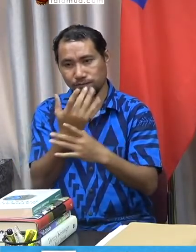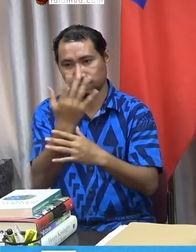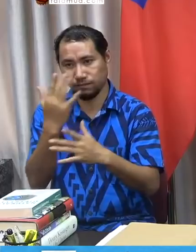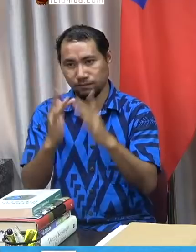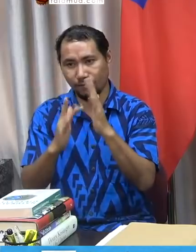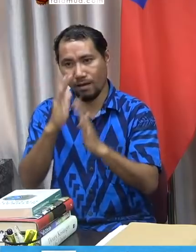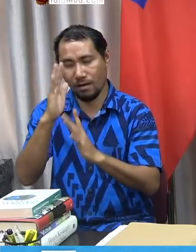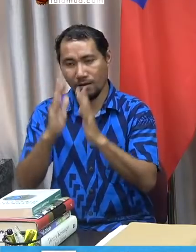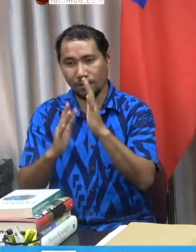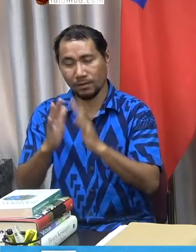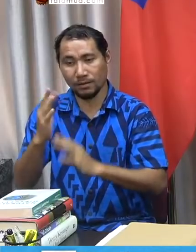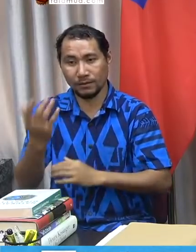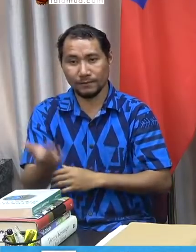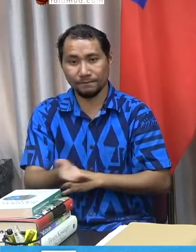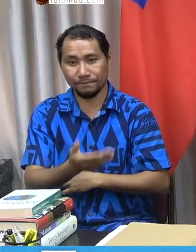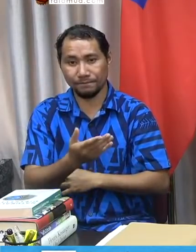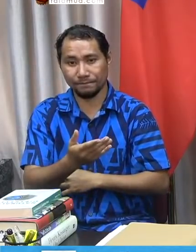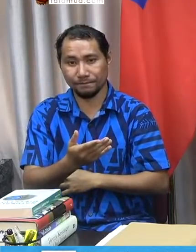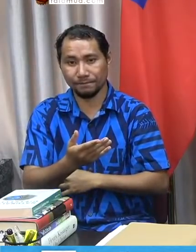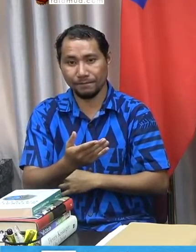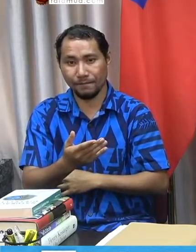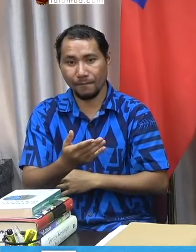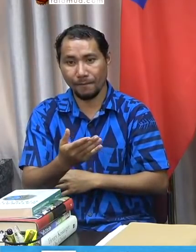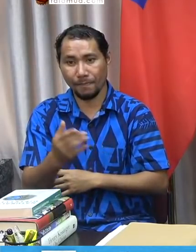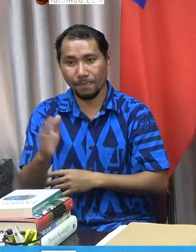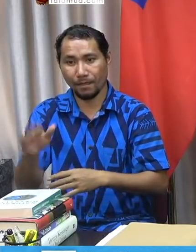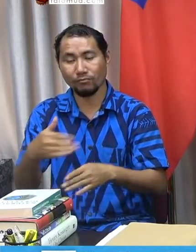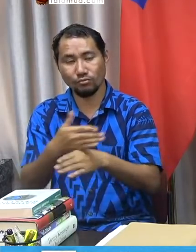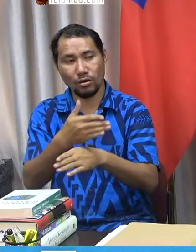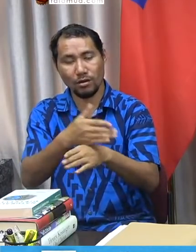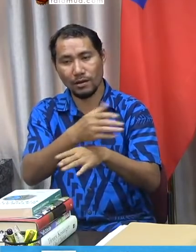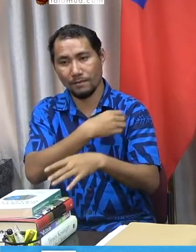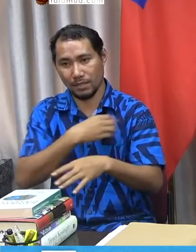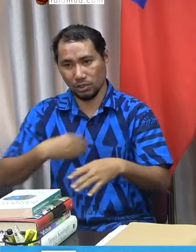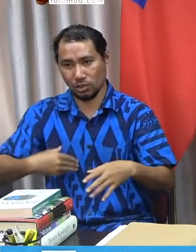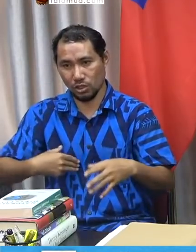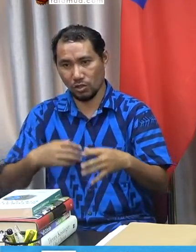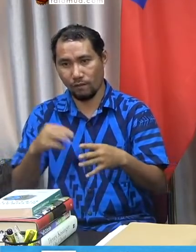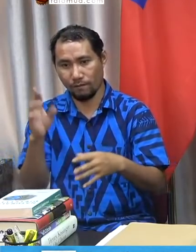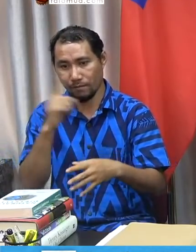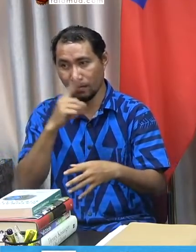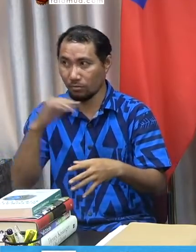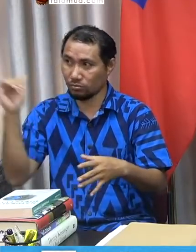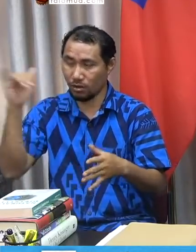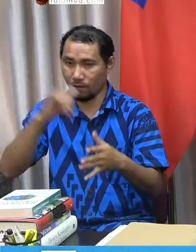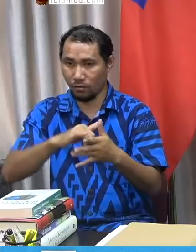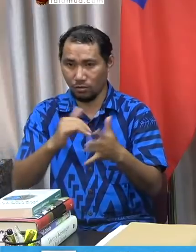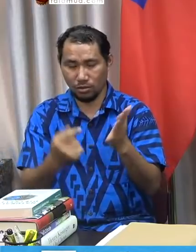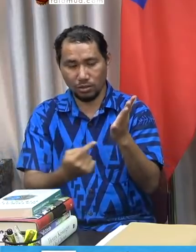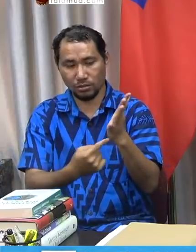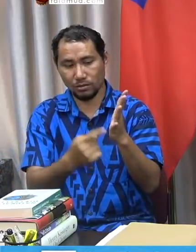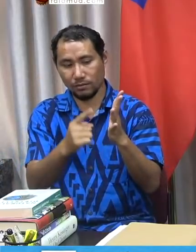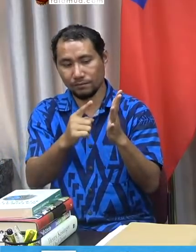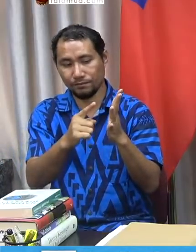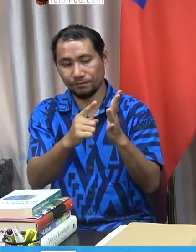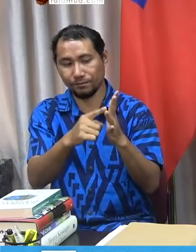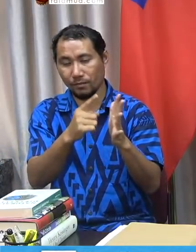ngafa ma le vaenga lea o tangata tawhau mai whafo ma ua whapea foi o na